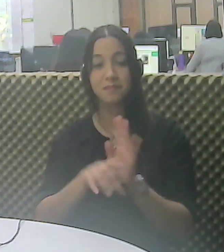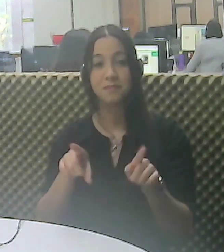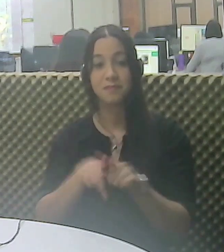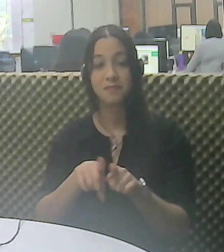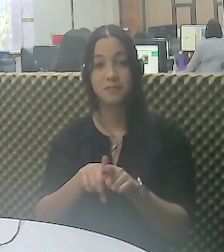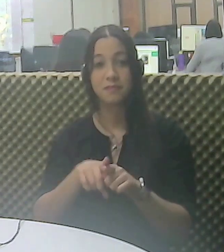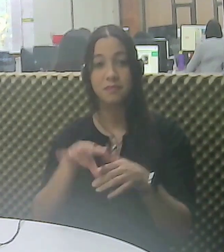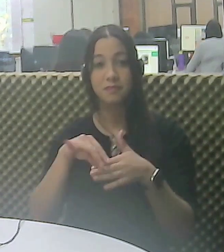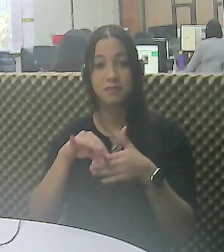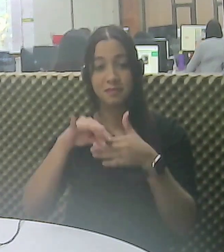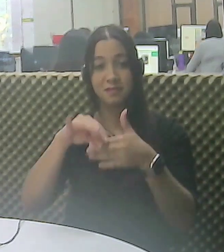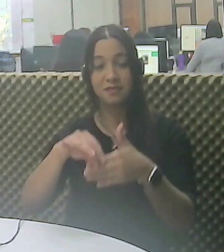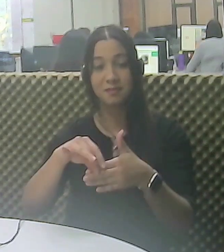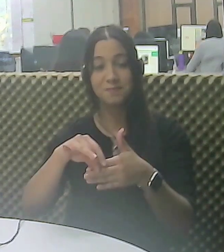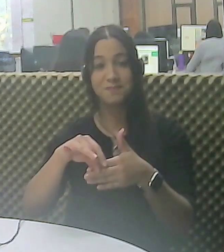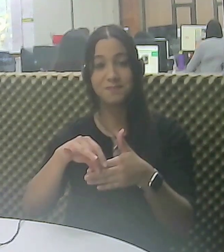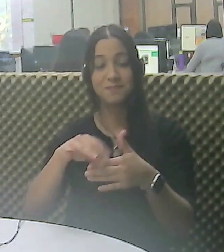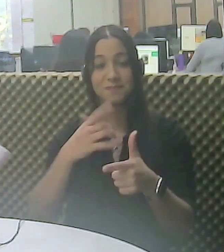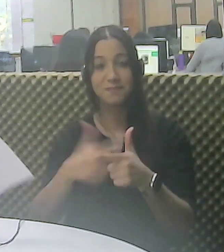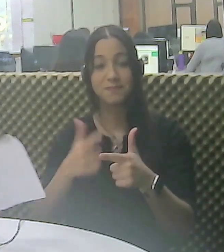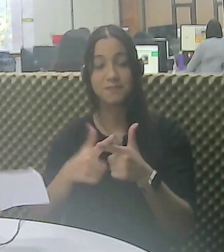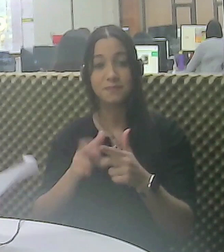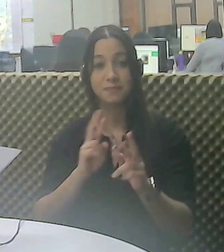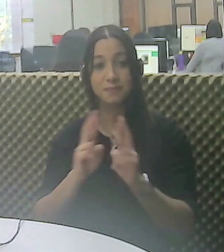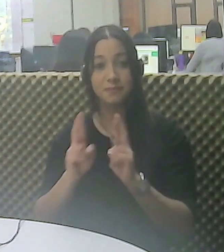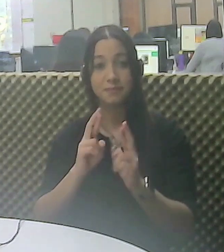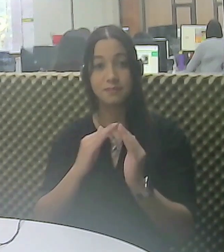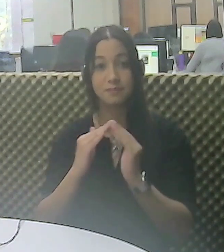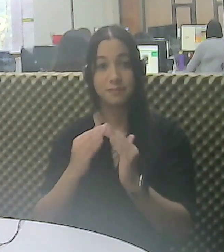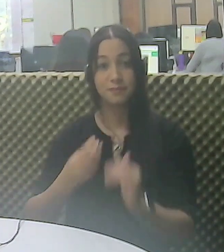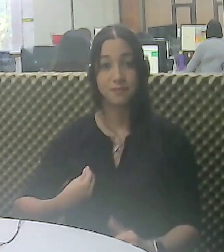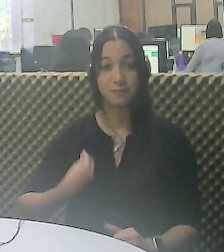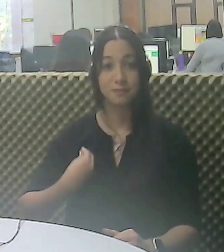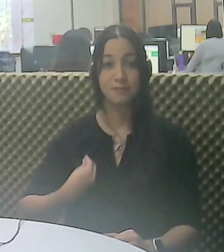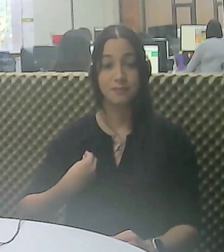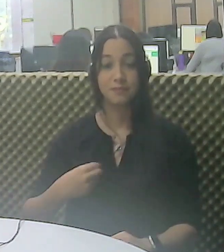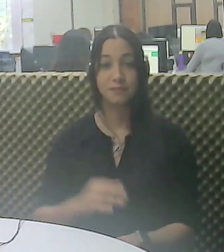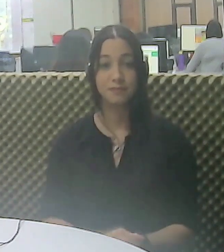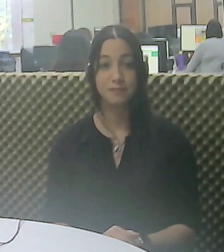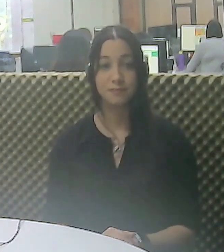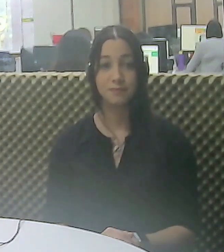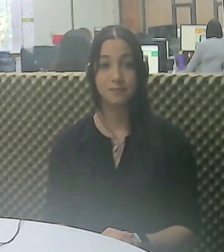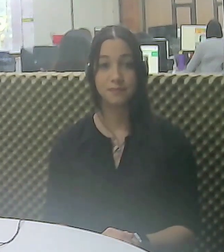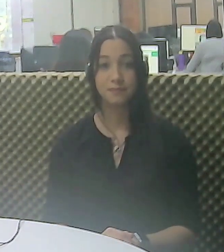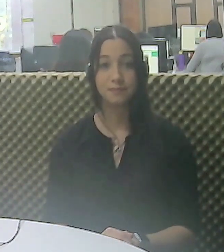fornecer encaminhamentos para solucionar demandas apresentadas pelos moradores.